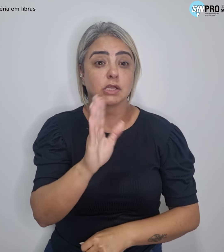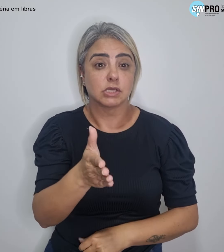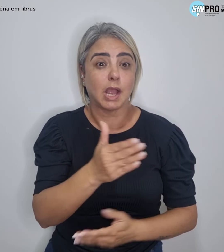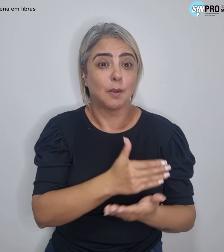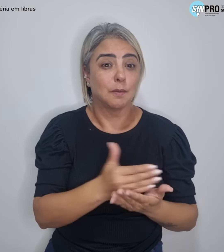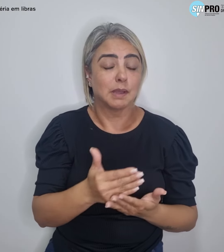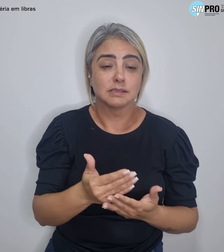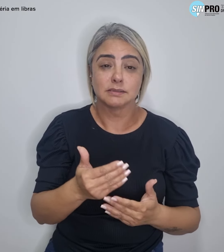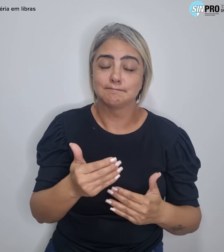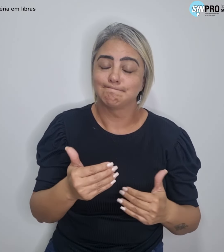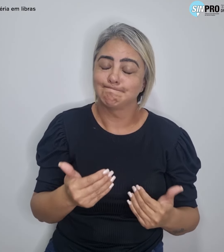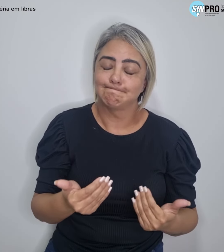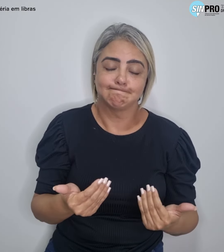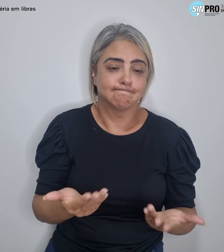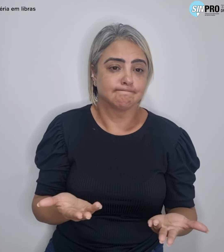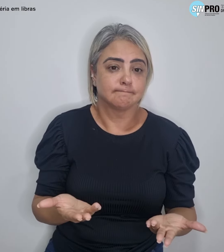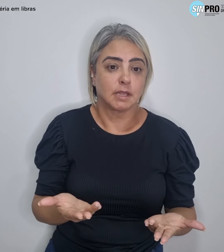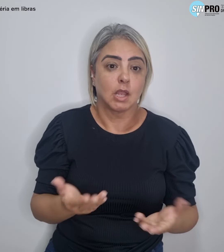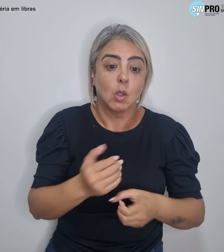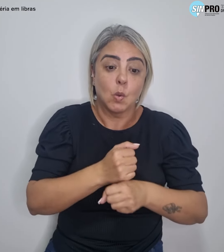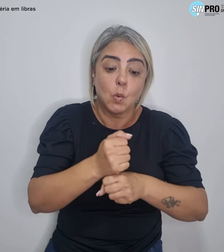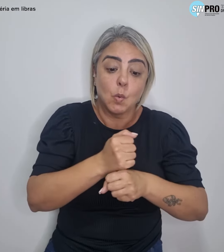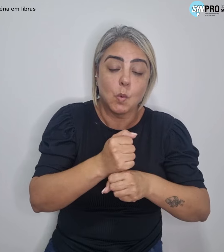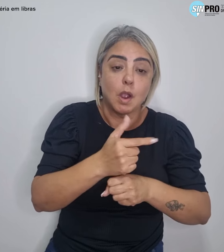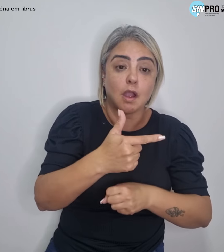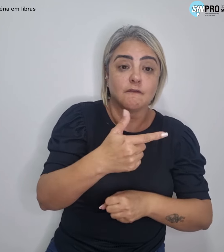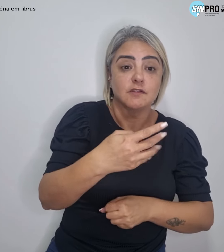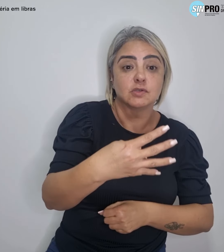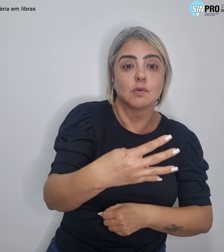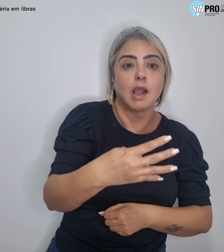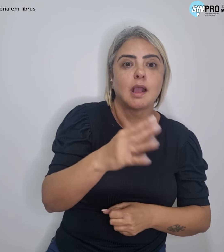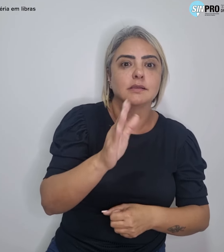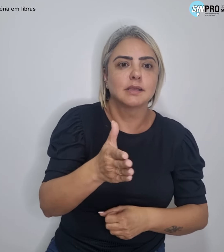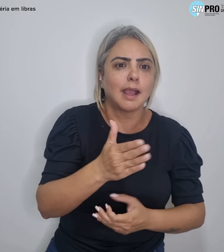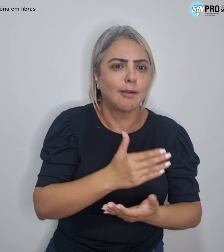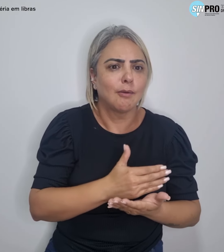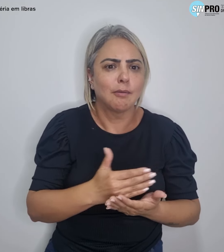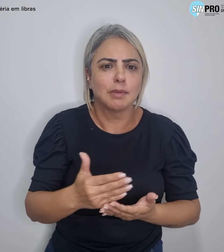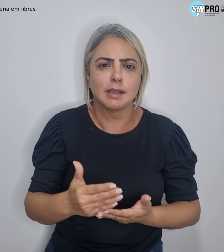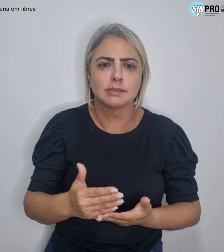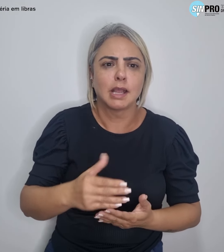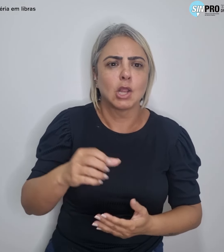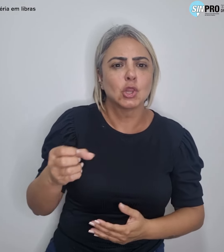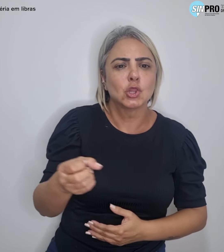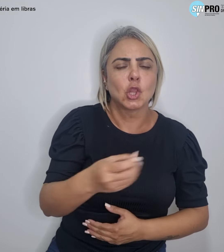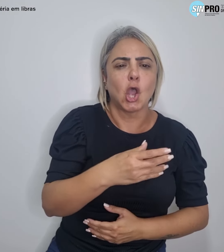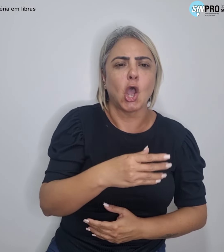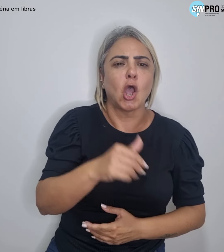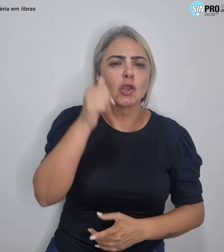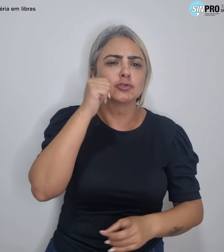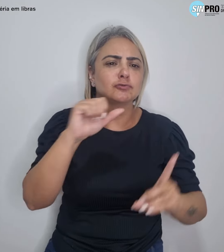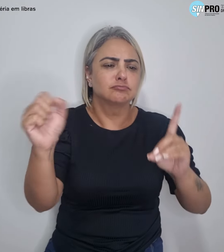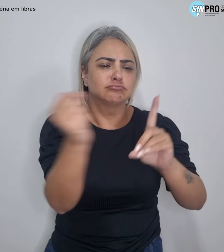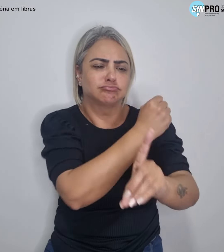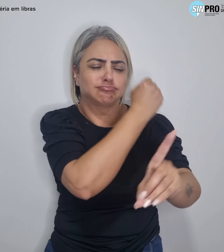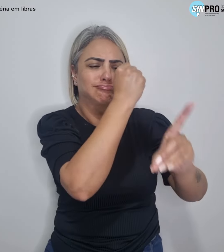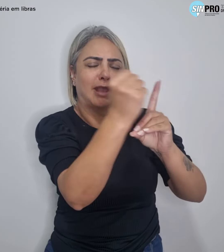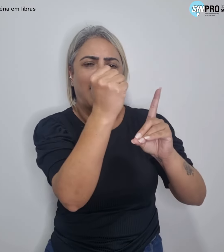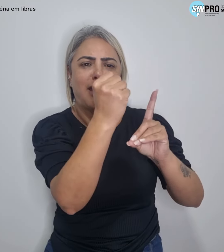mal. O ano de 2024 já começou com novos casos de feminicídio. Uma mulher